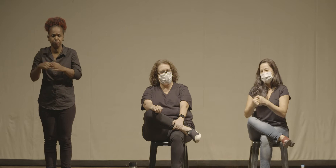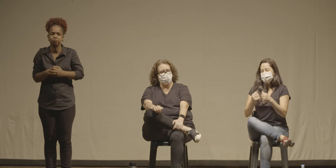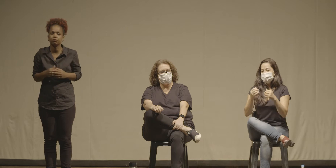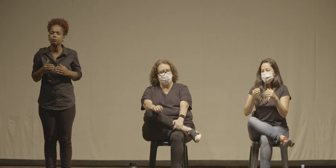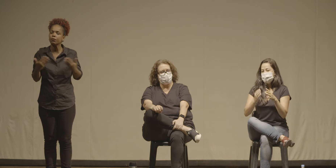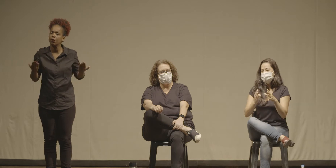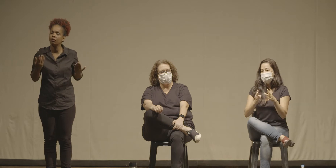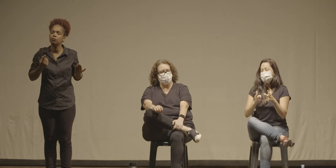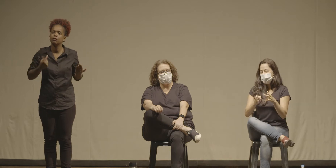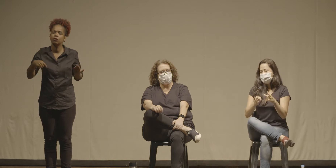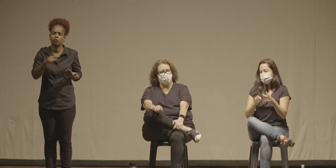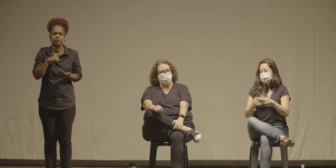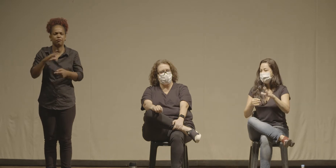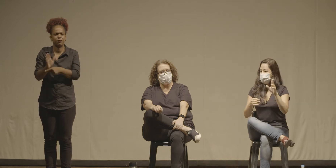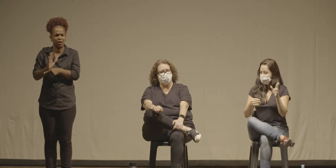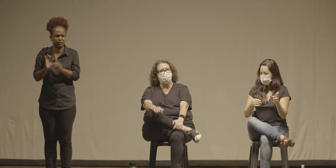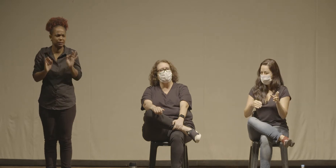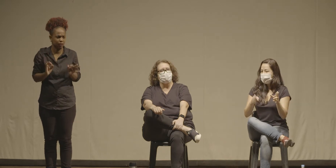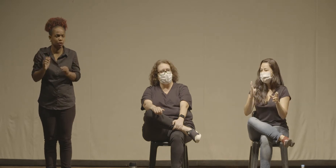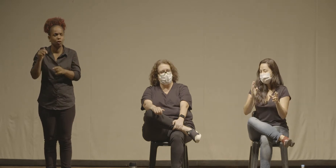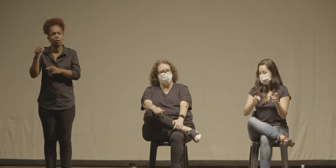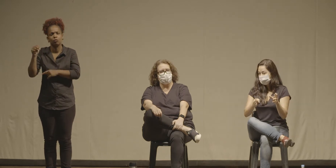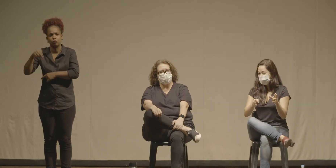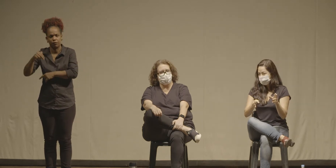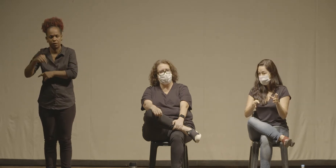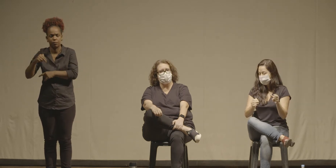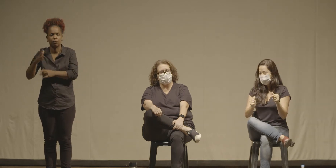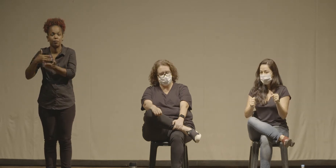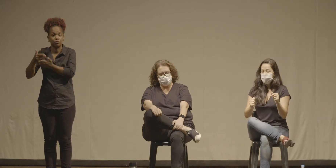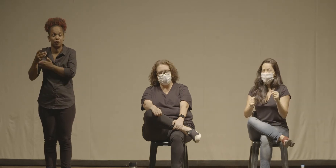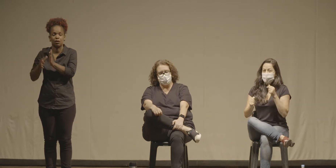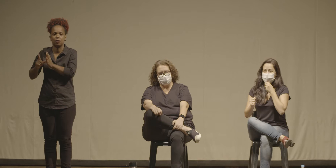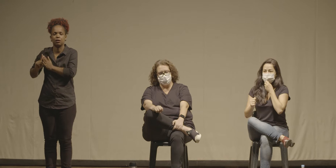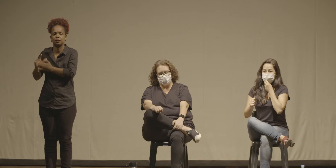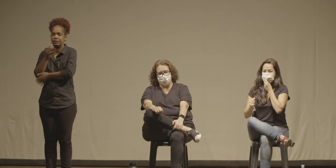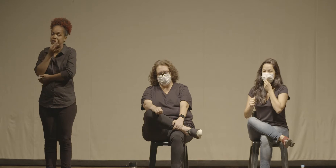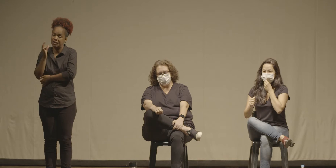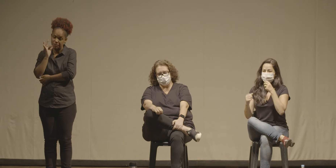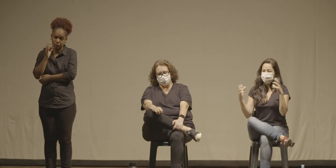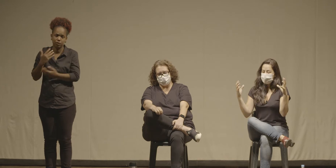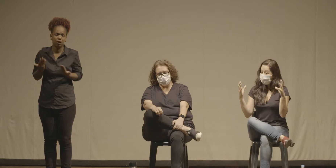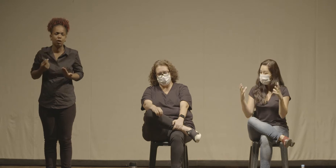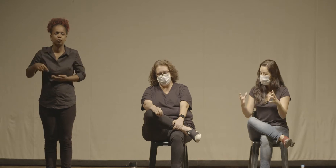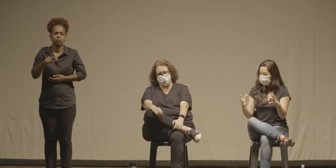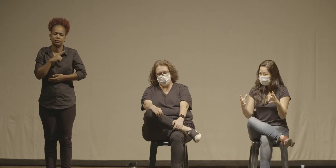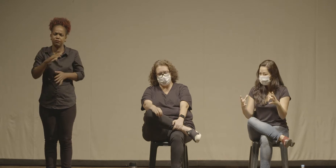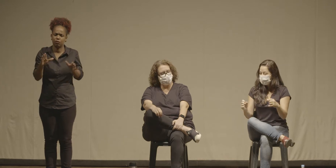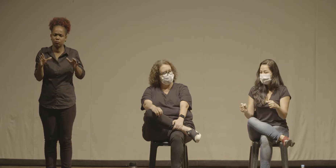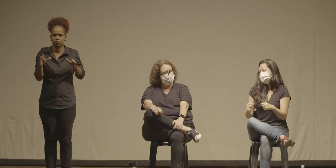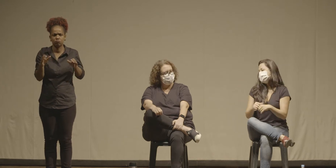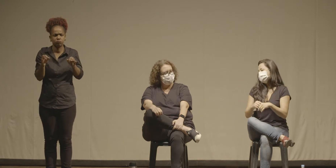Então, nossa última filmagem foi em novembro, a gente começou em setembro, a última filmagem foi em novembro. A gente estava com